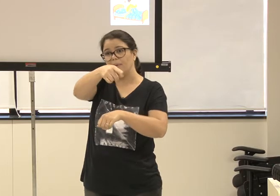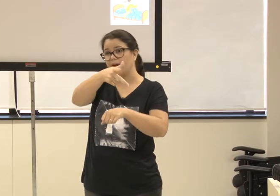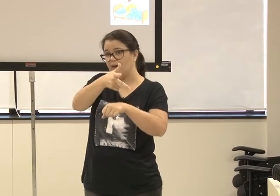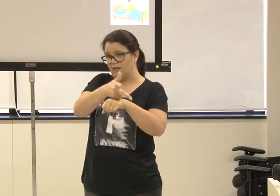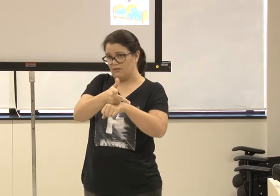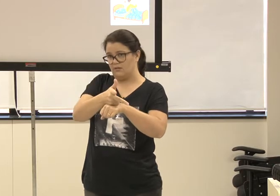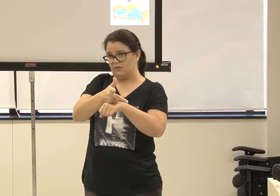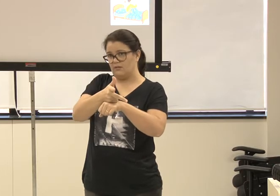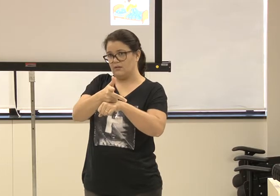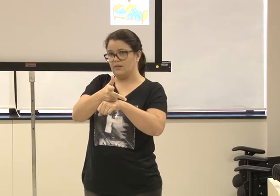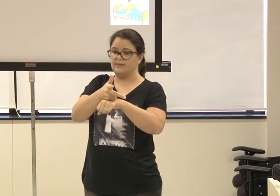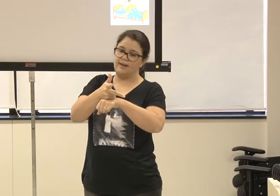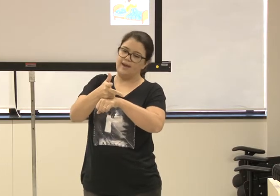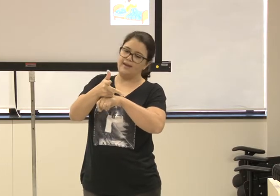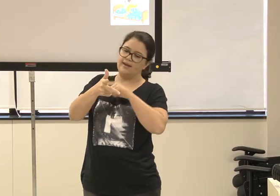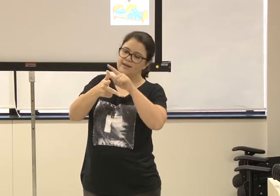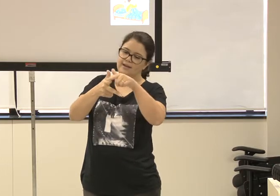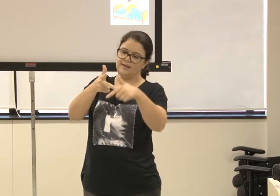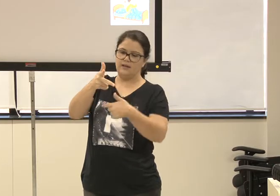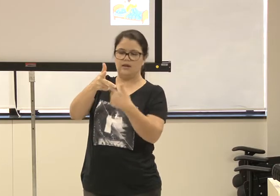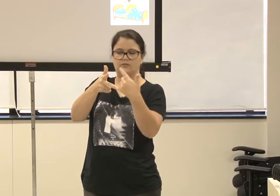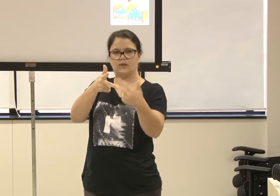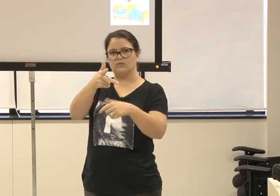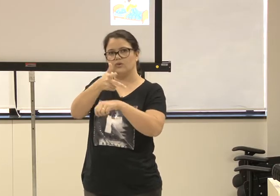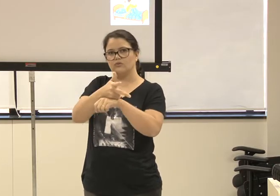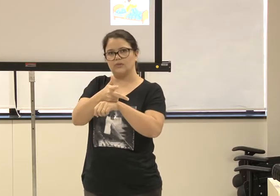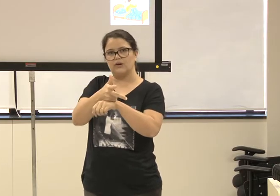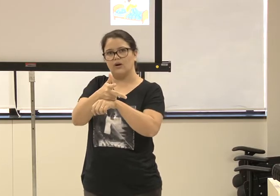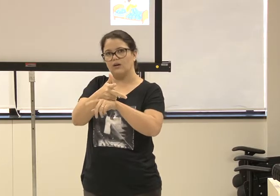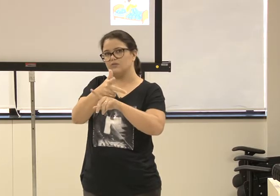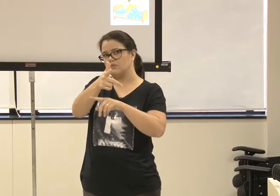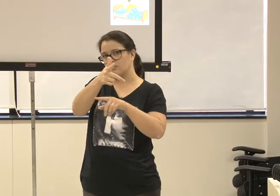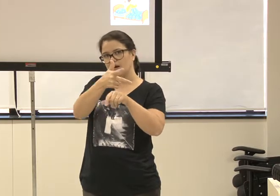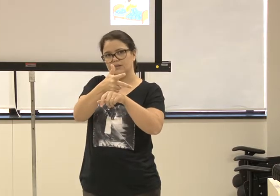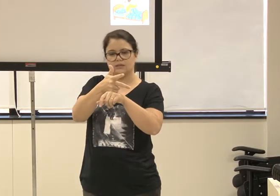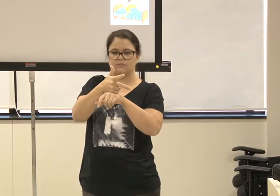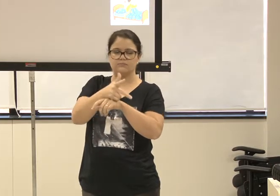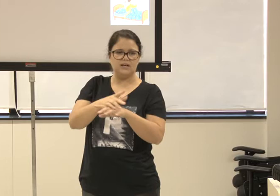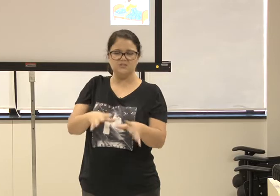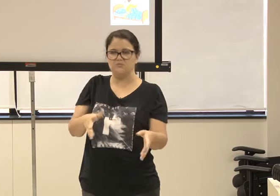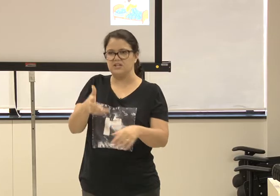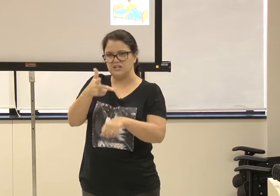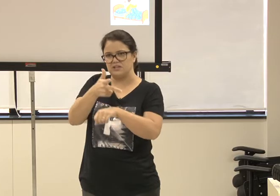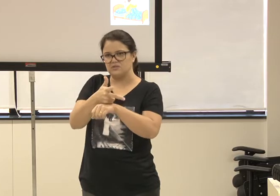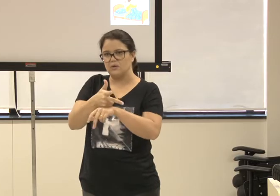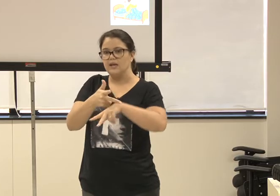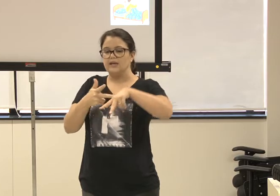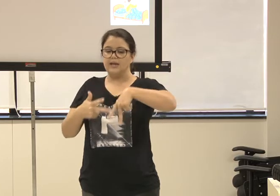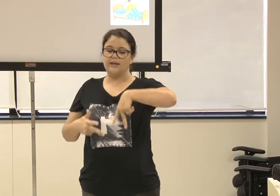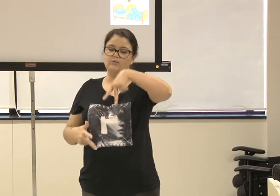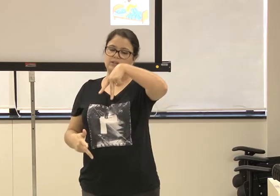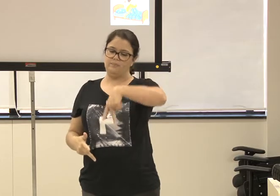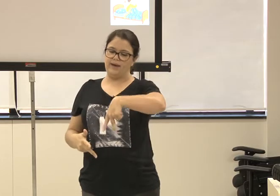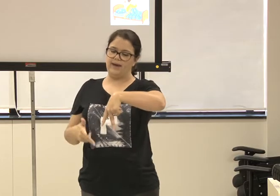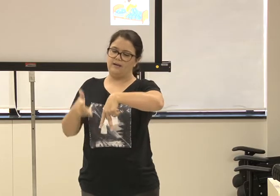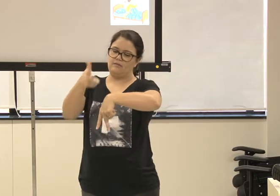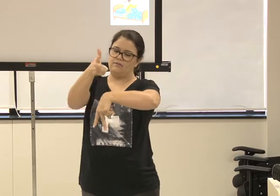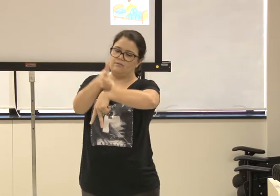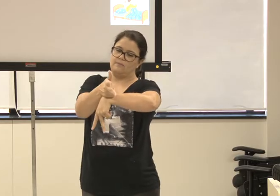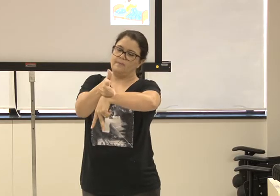tripé que tem. Aí aqui tem todo um negócio, mais ou menos é isso. E aí o tripé